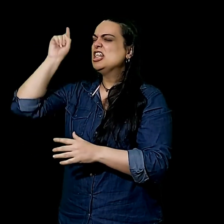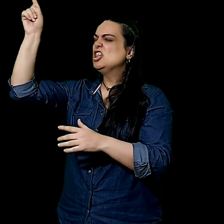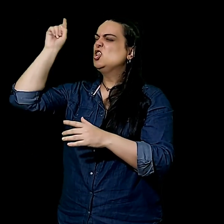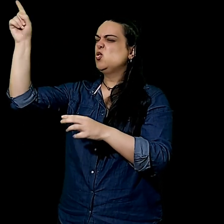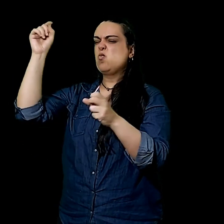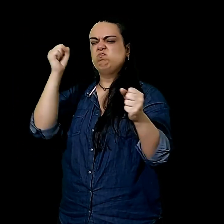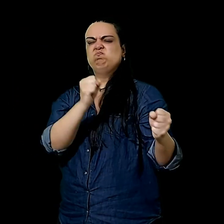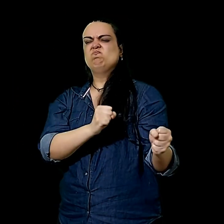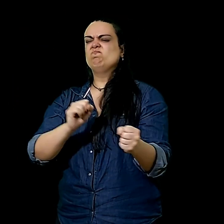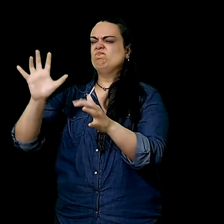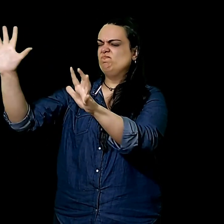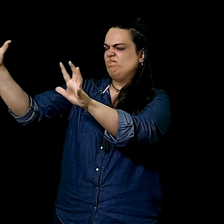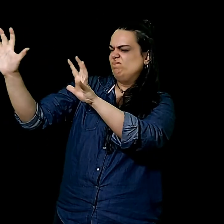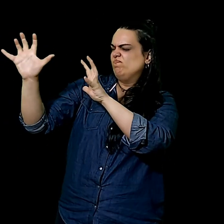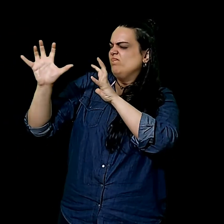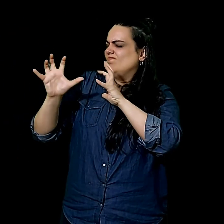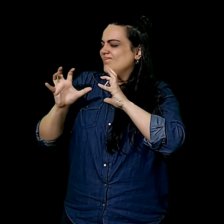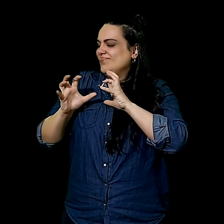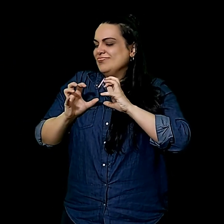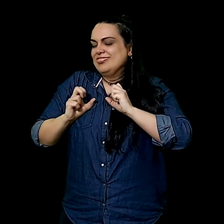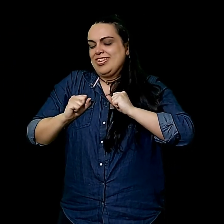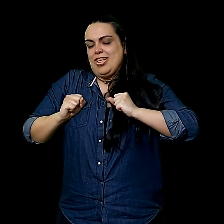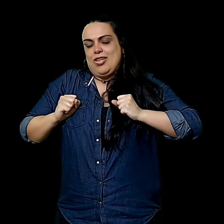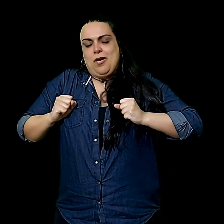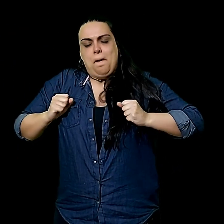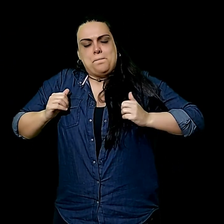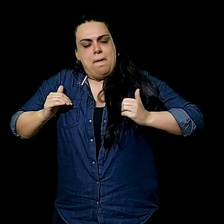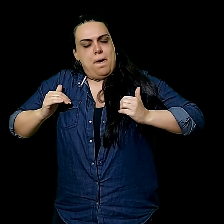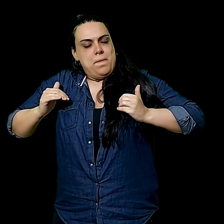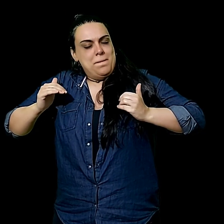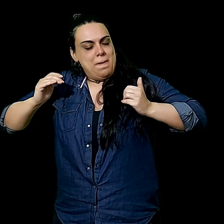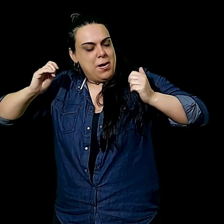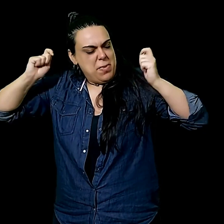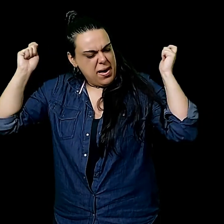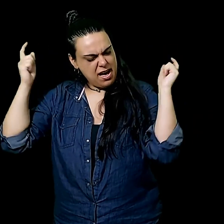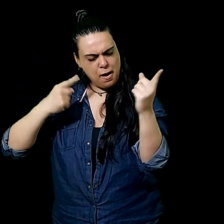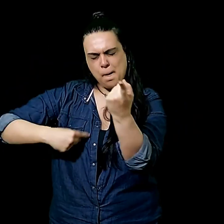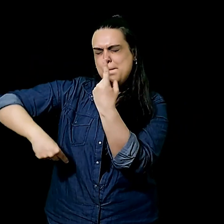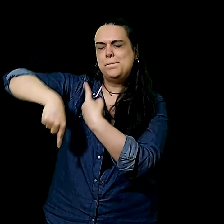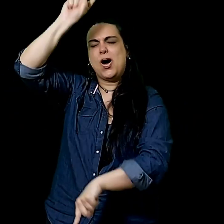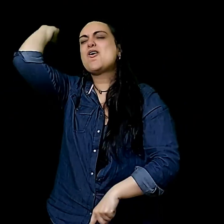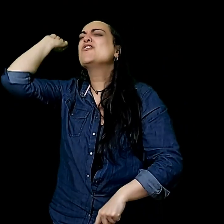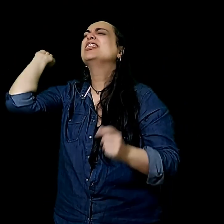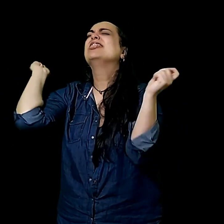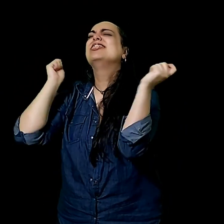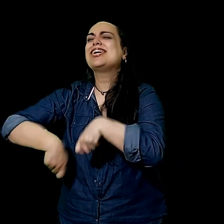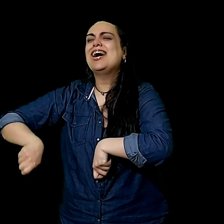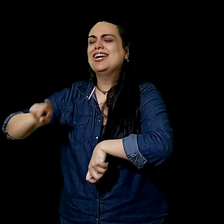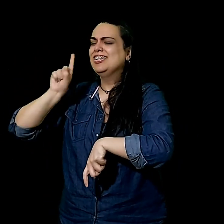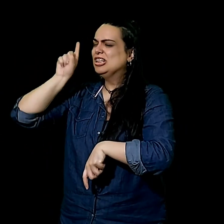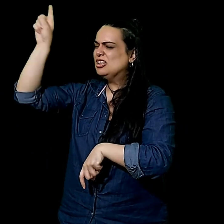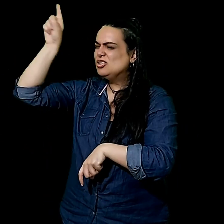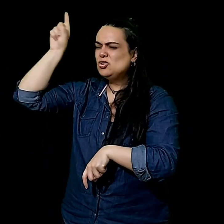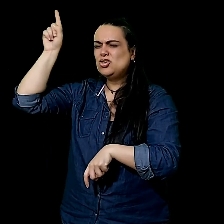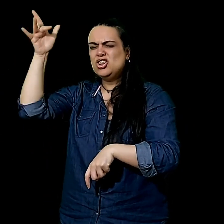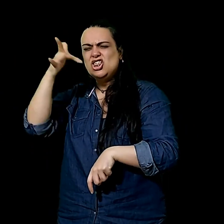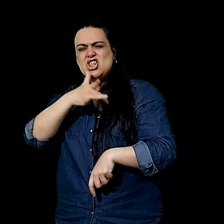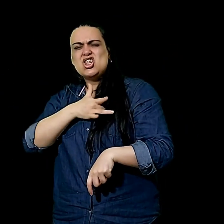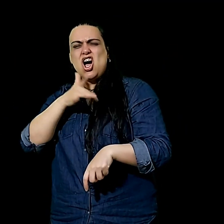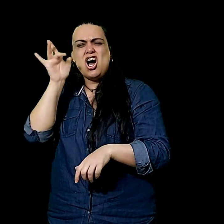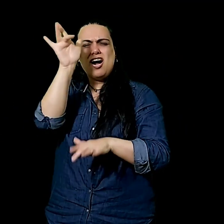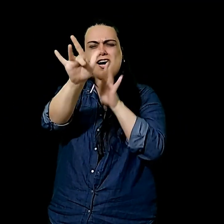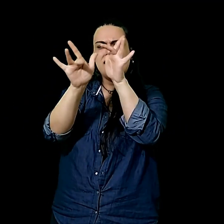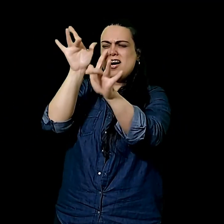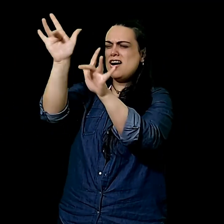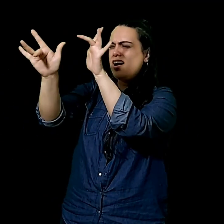se apodera de alguém, a tua grandeza também se apodera dessa pessoa. Então entra agora em cada casa onde